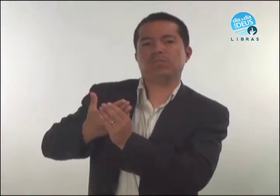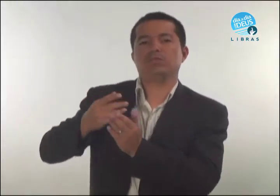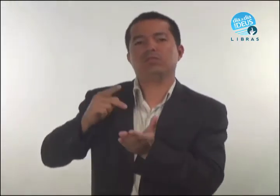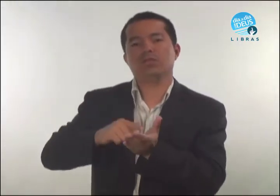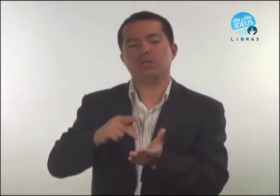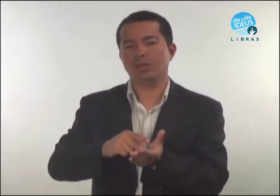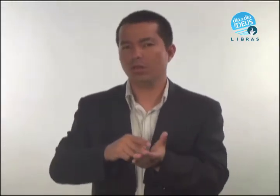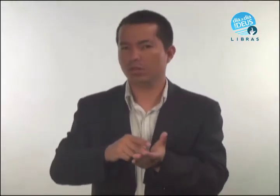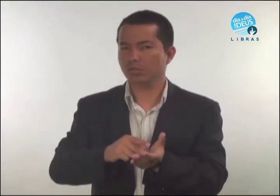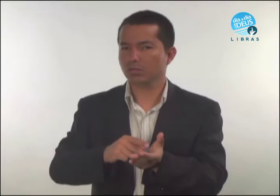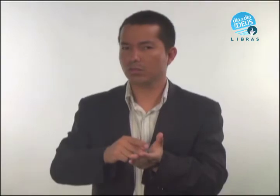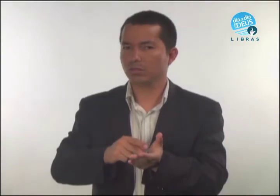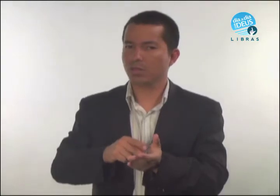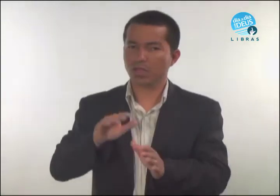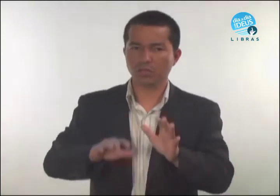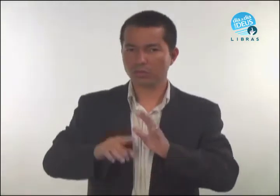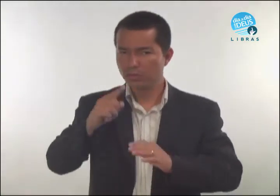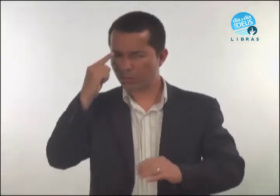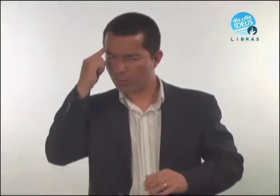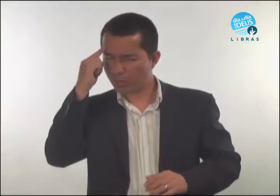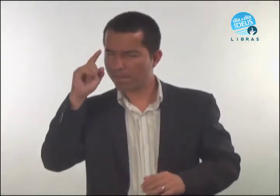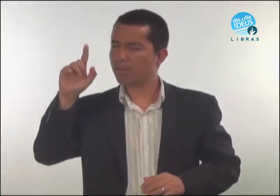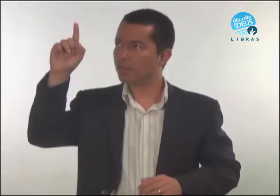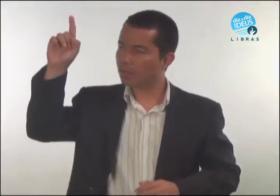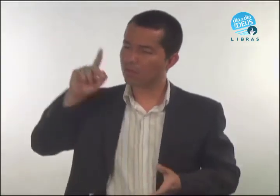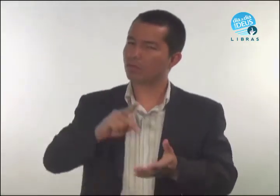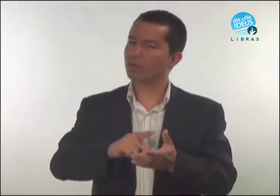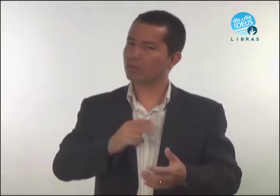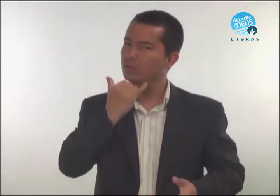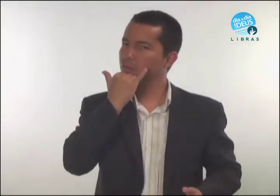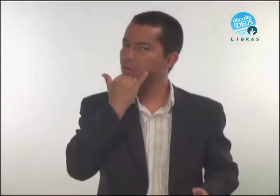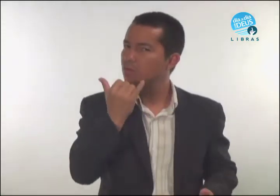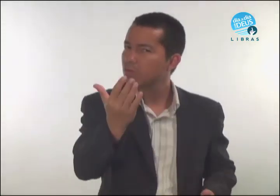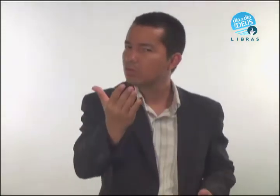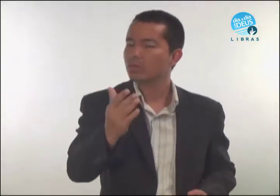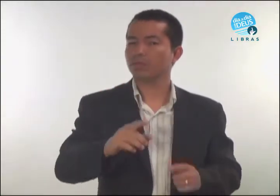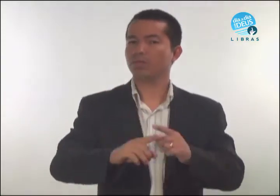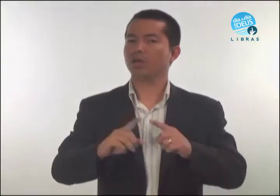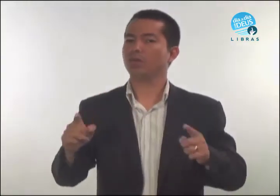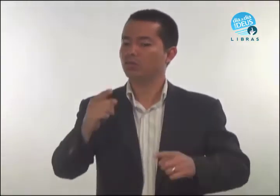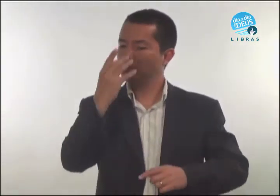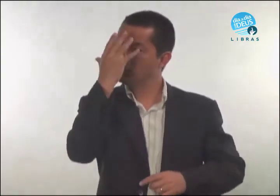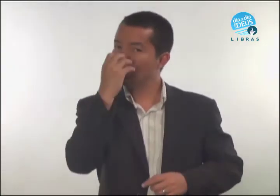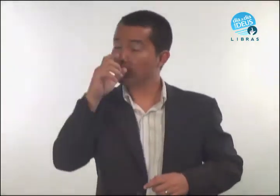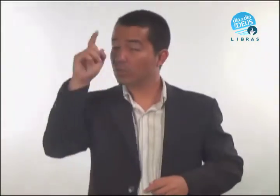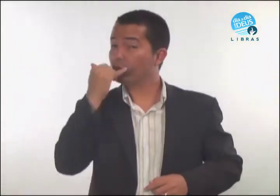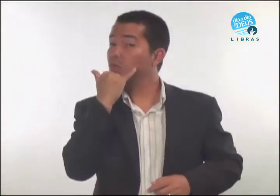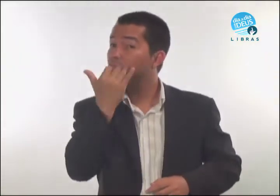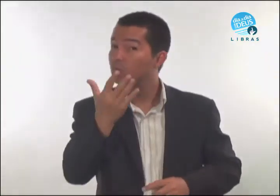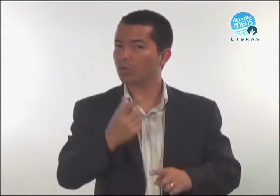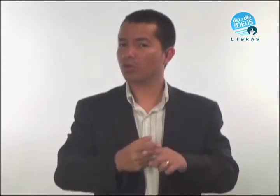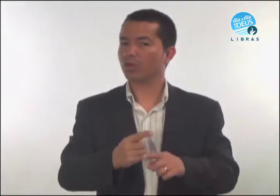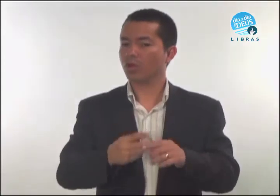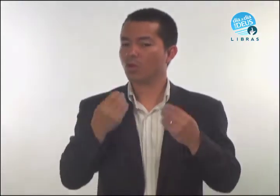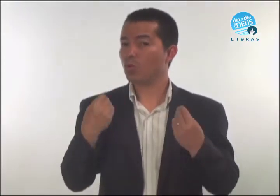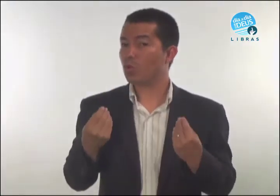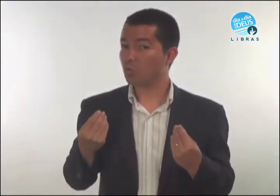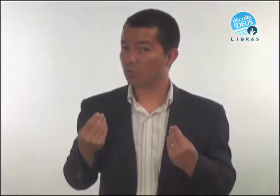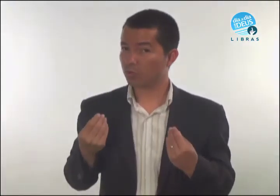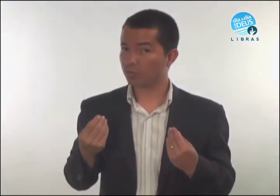assim não. Deus perdoa, graças a Deus, mas leva a sério o perdão de Deus, porque ele é custoso. Olha só o que a Bíblia diz: